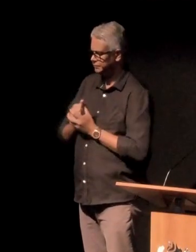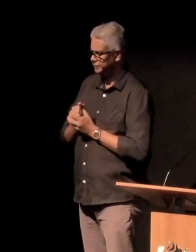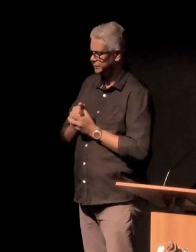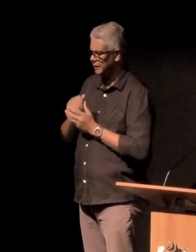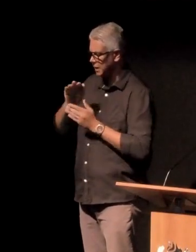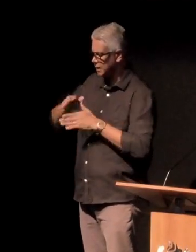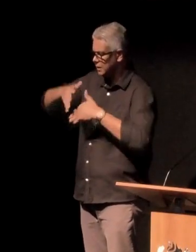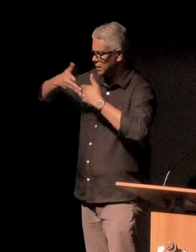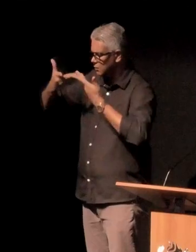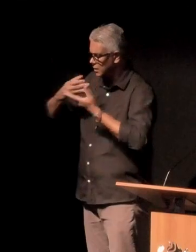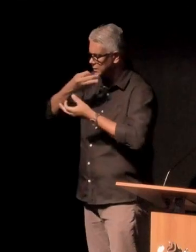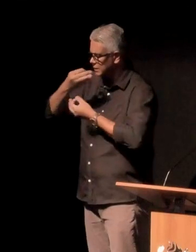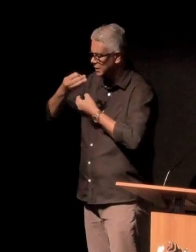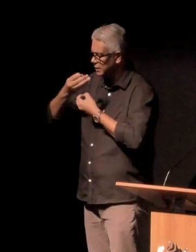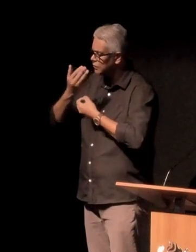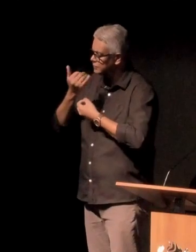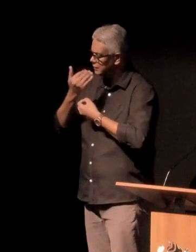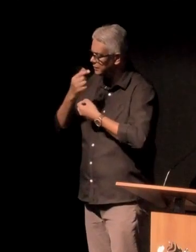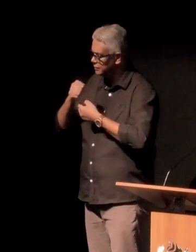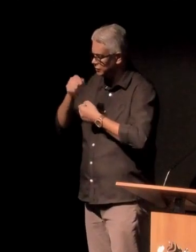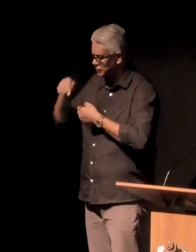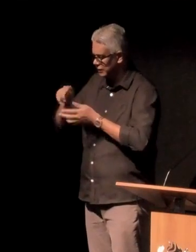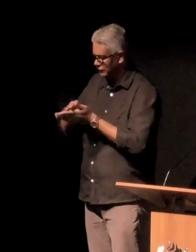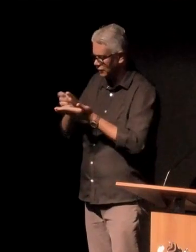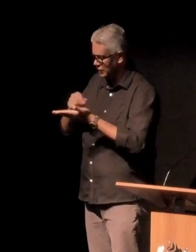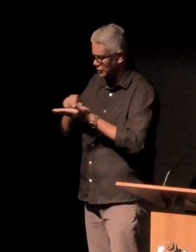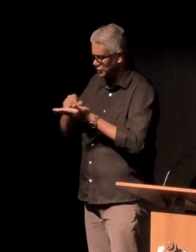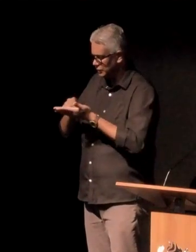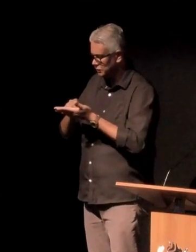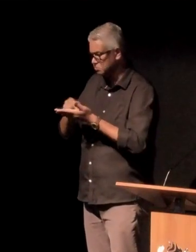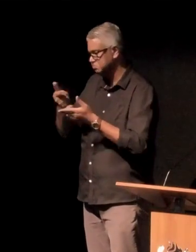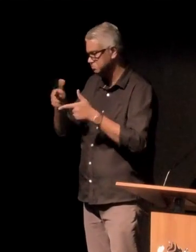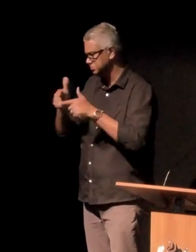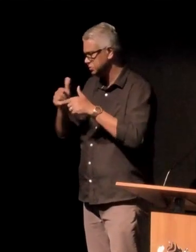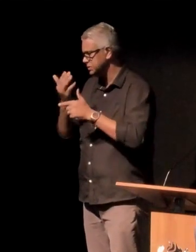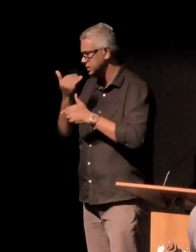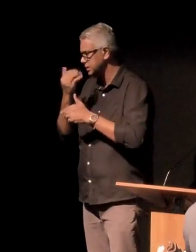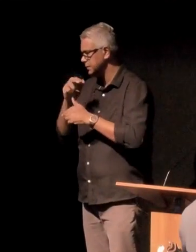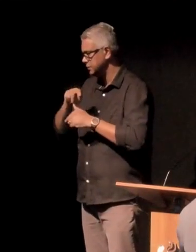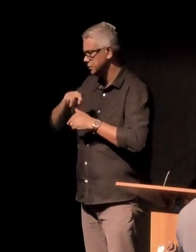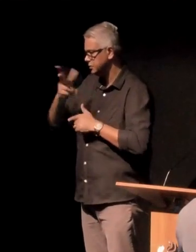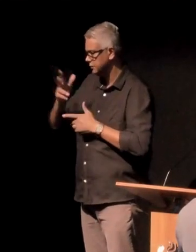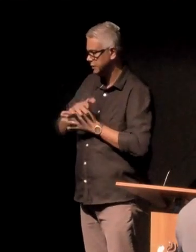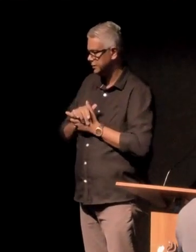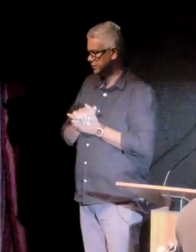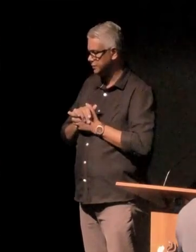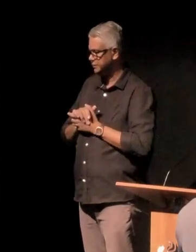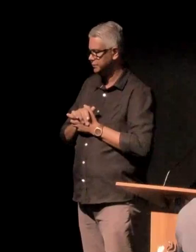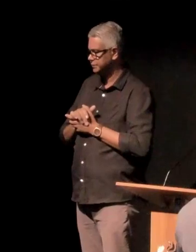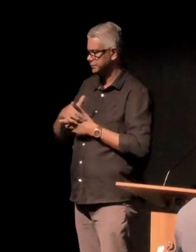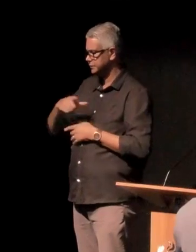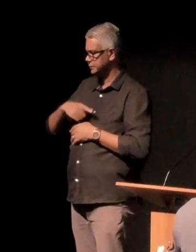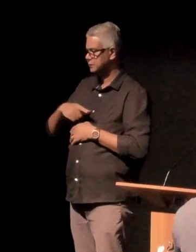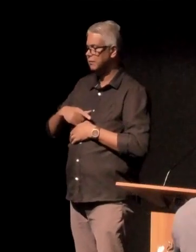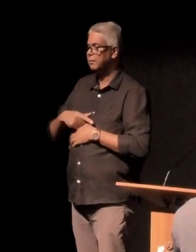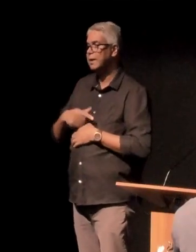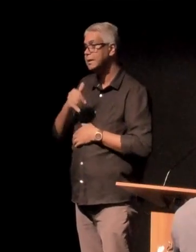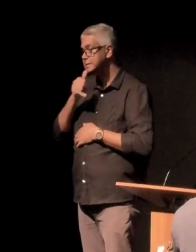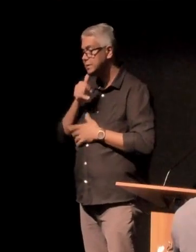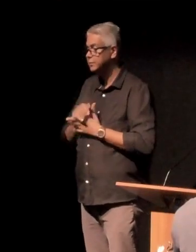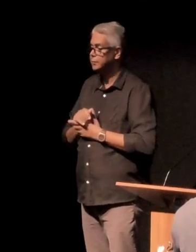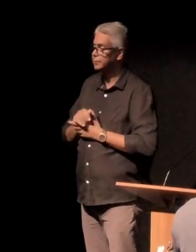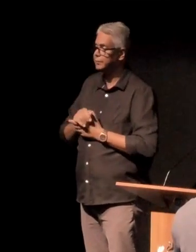os alimentos que estavam lá presentes não eram completamente diferente né tinham lá é a galinha